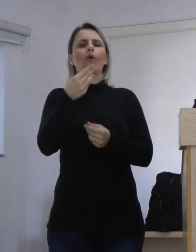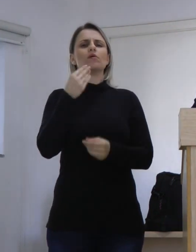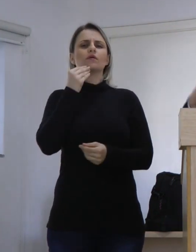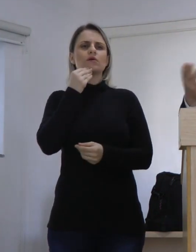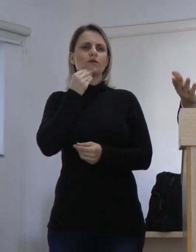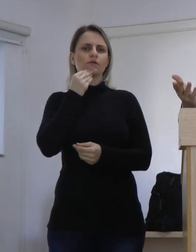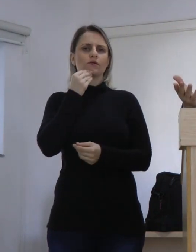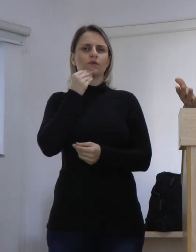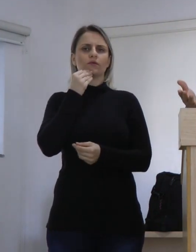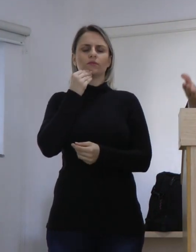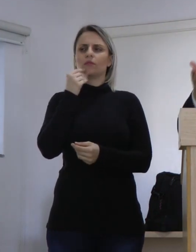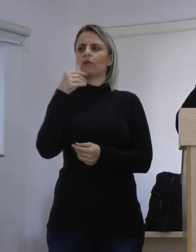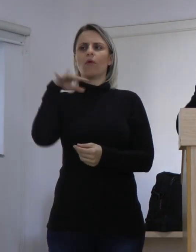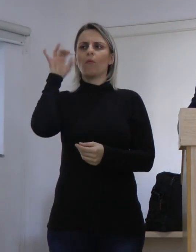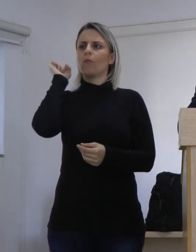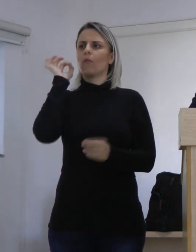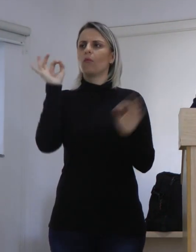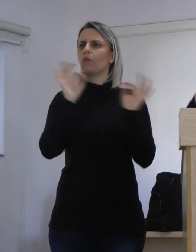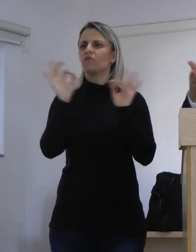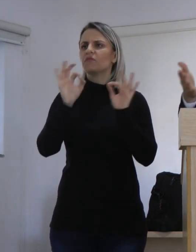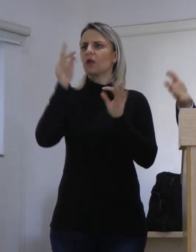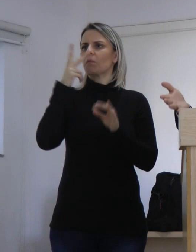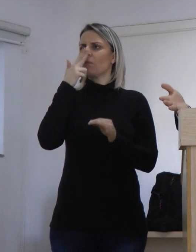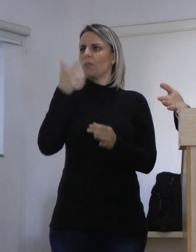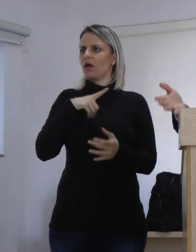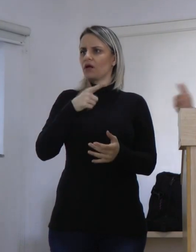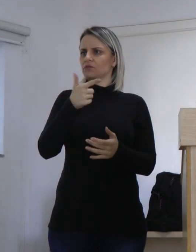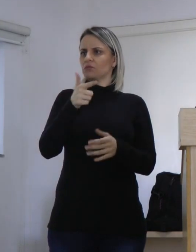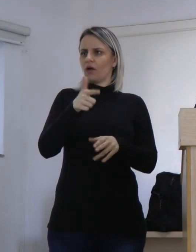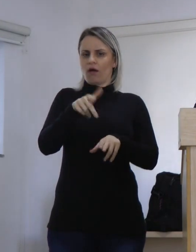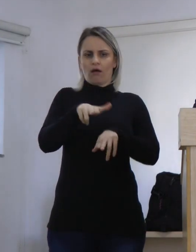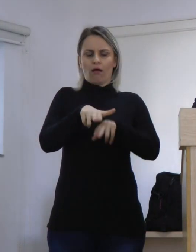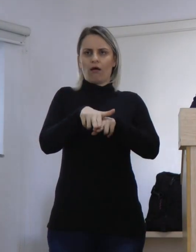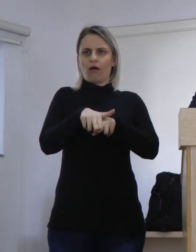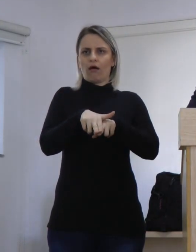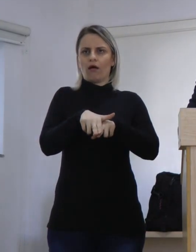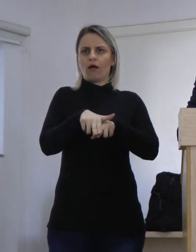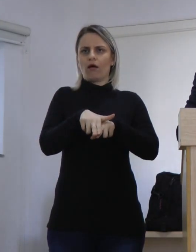Vocês estão falando tão baixinho que eu não sei se é encarnado ou desencarnado que está respondendo.